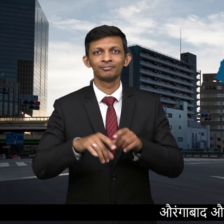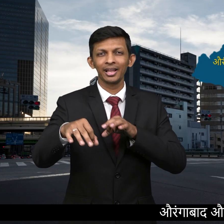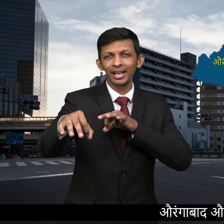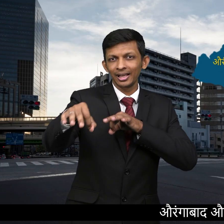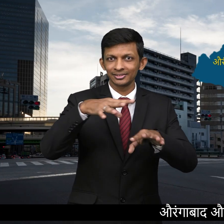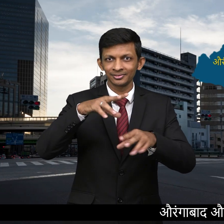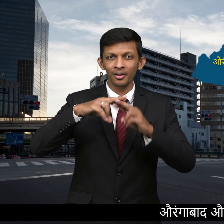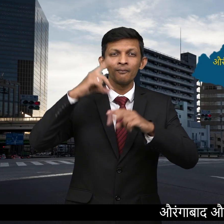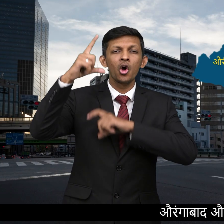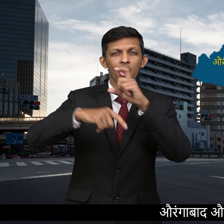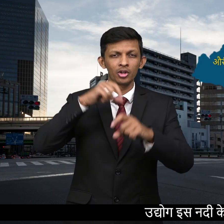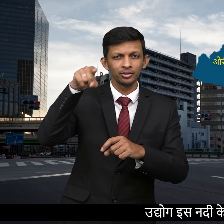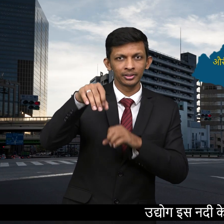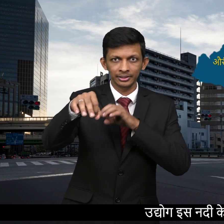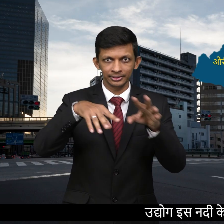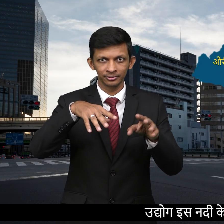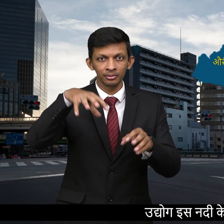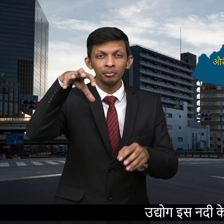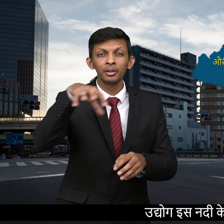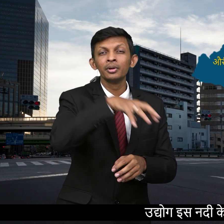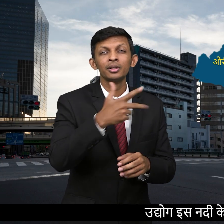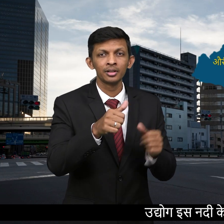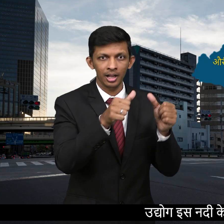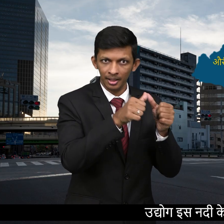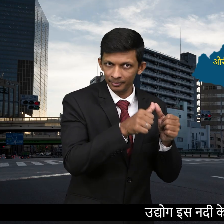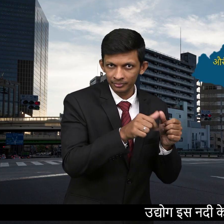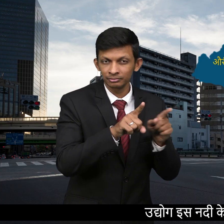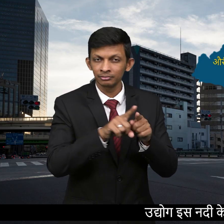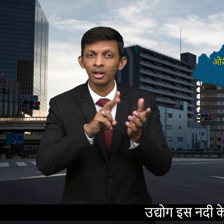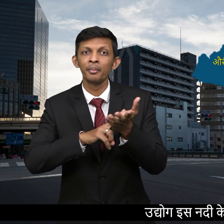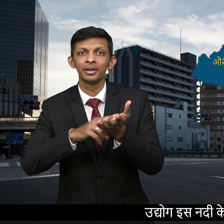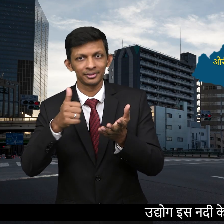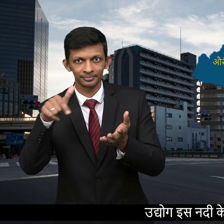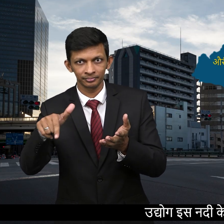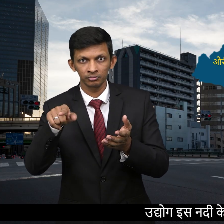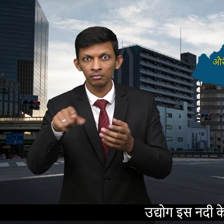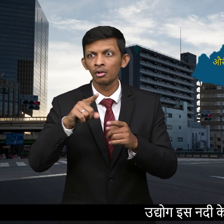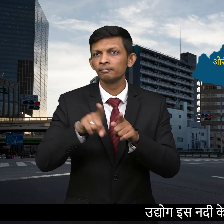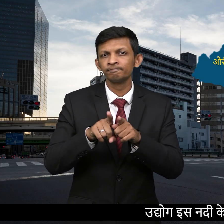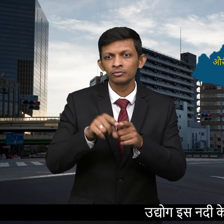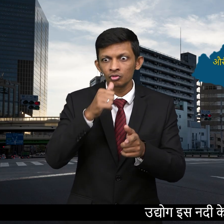औरंगाबाद और नांदेड़ जैसे शहरों में उद्योग इसी नदी के कारण विकसित हुए हैं।